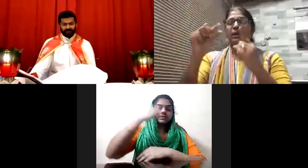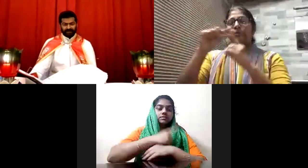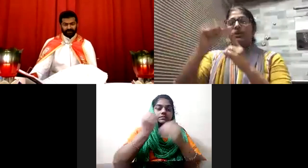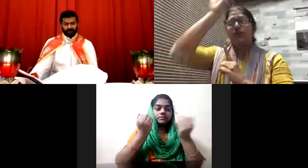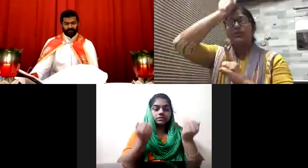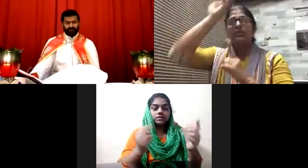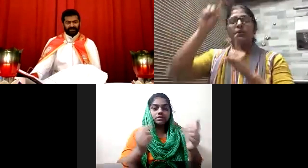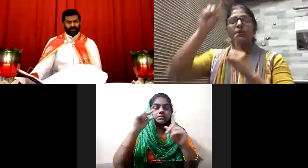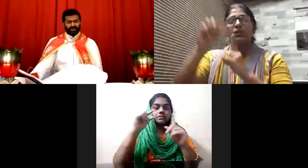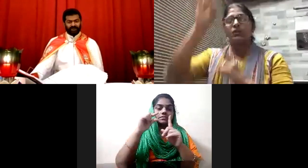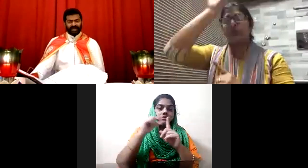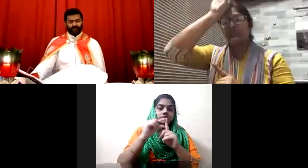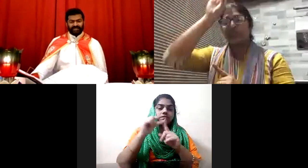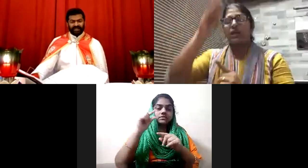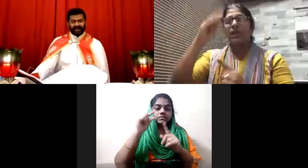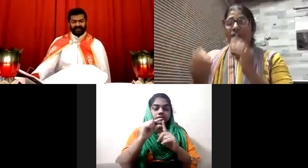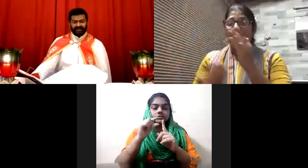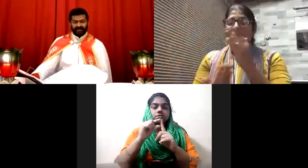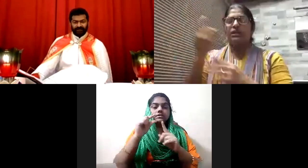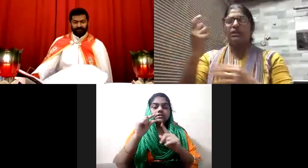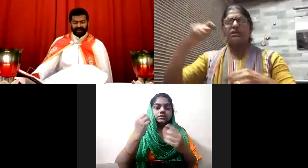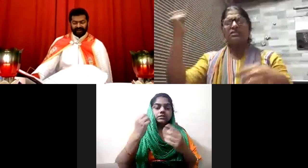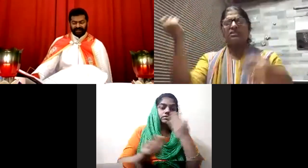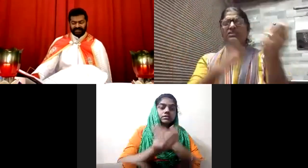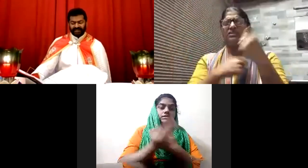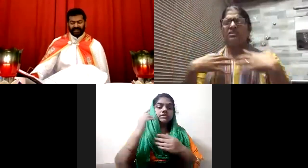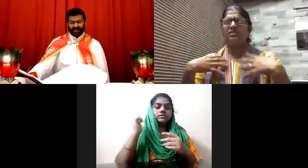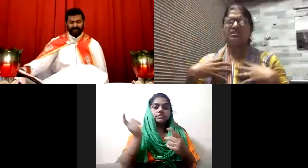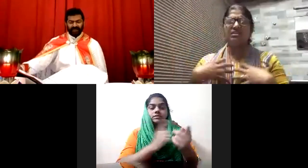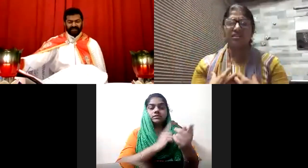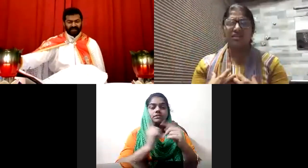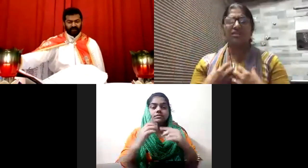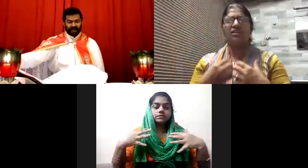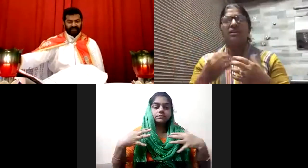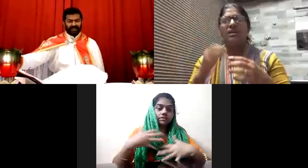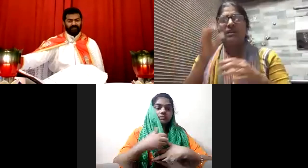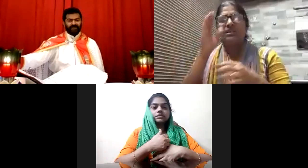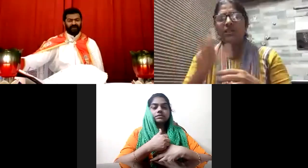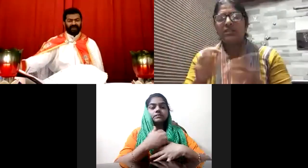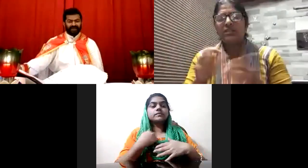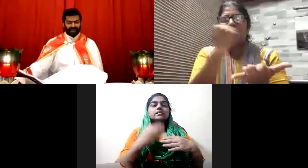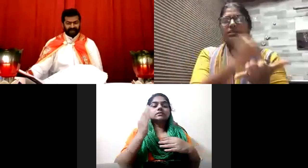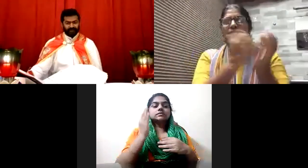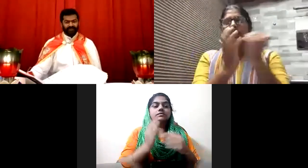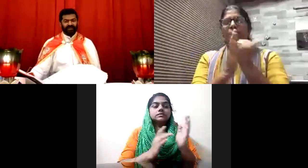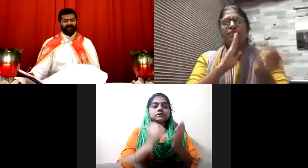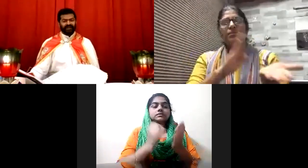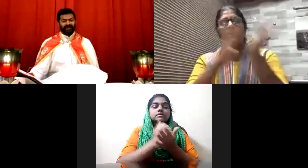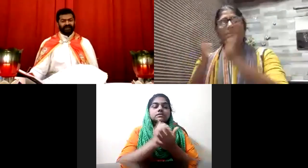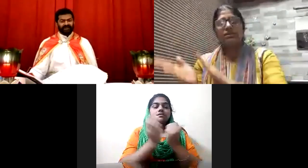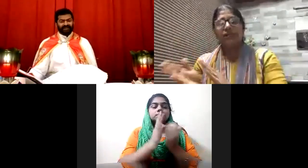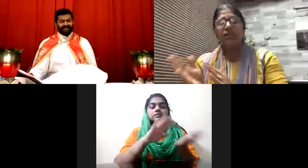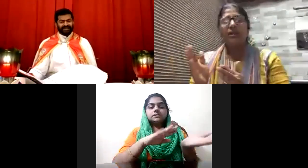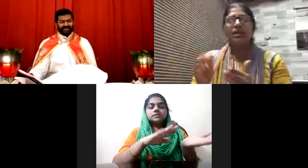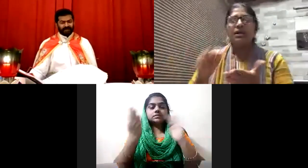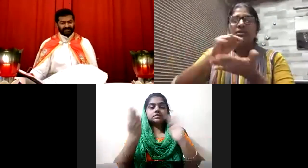മനുഷ്യനായി പിറന്നു. പന്തിയോസ് പീലാത്തോസിന്റെ കാലത്ത് പീഡകൾ സഹിക്കുകയും ശിവായി തിരക്കപ്പെട്ട് മരിക്കുകയും